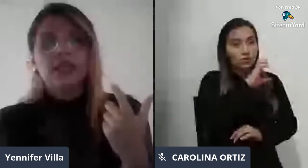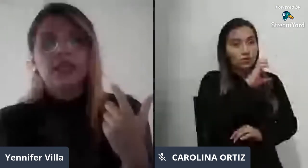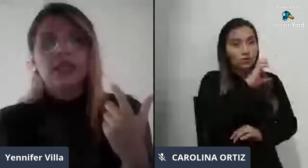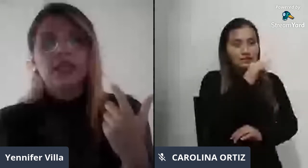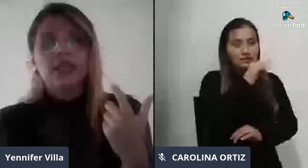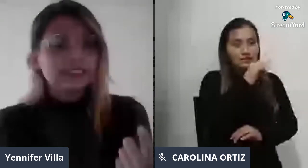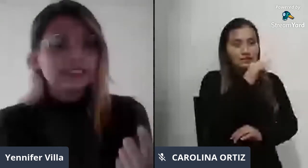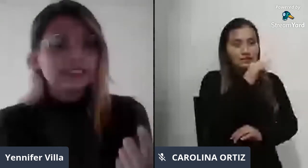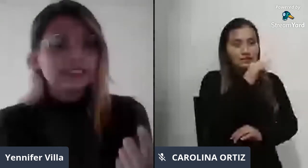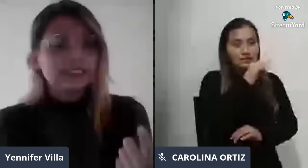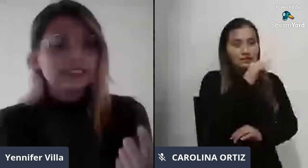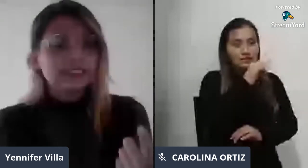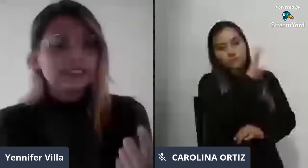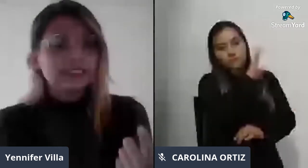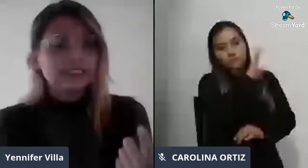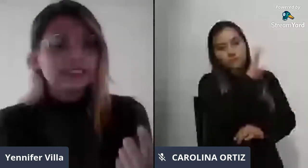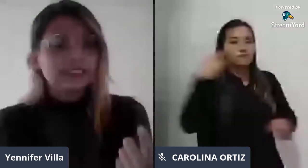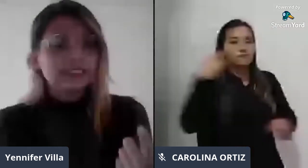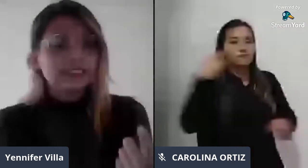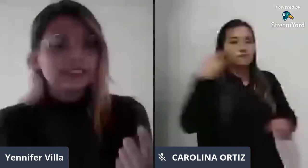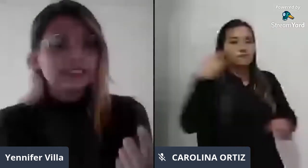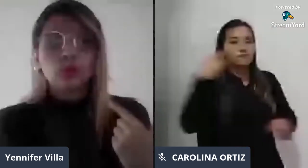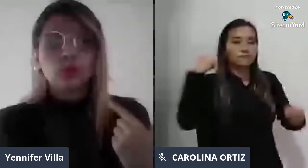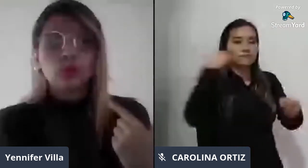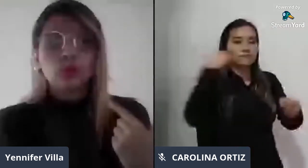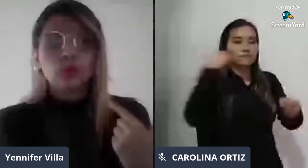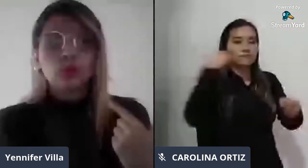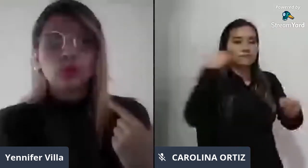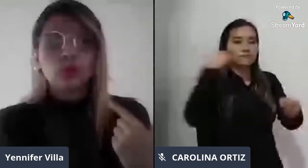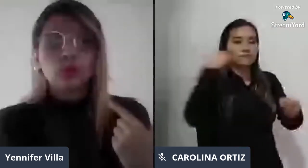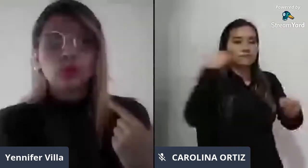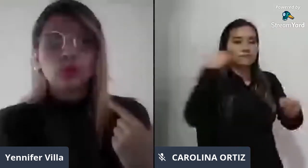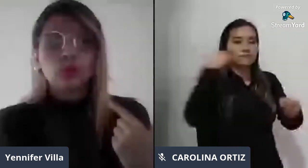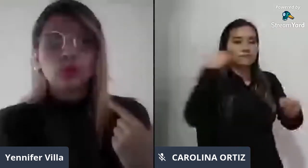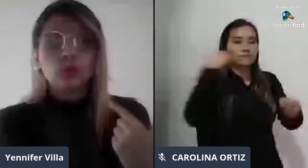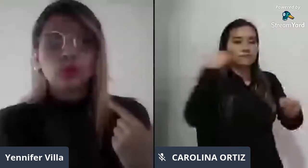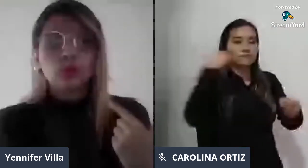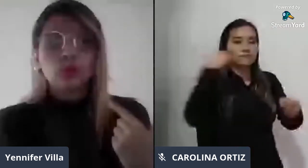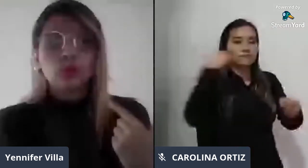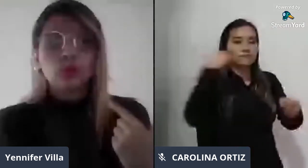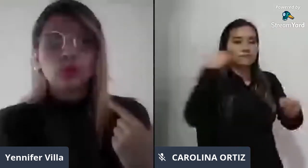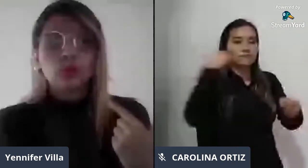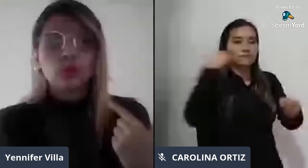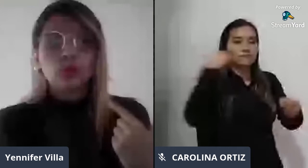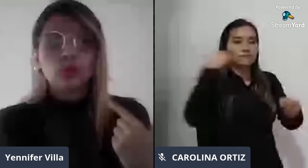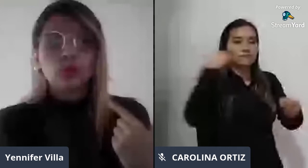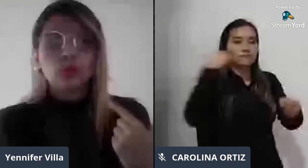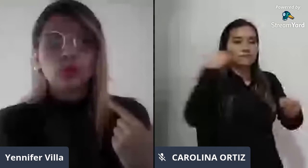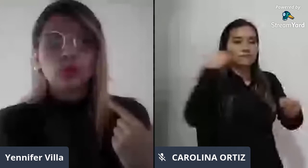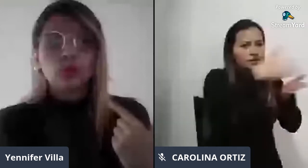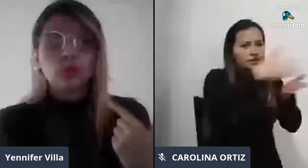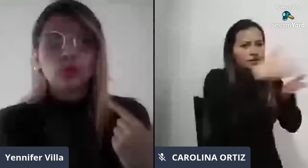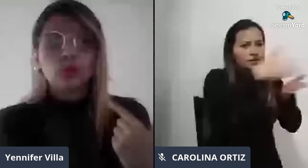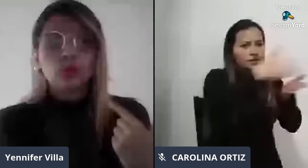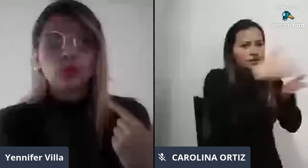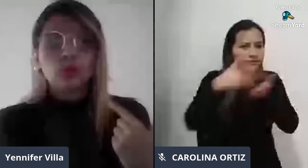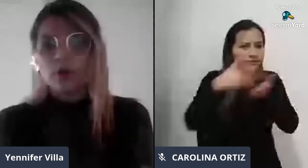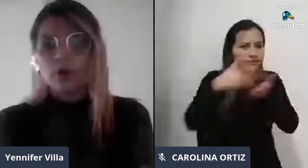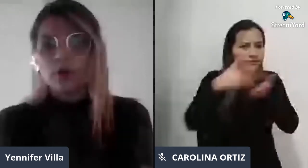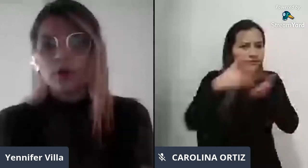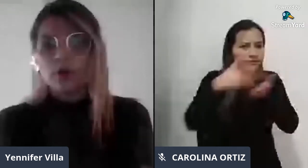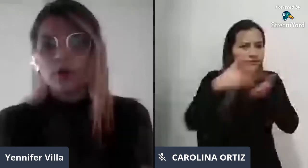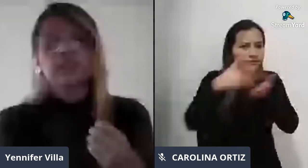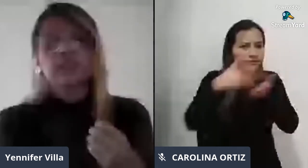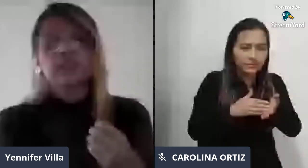violencia contra ellos y el escudo, también el despojo de cualquier humanidad. Yo quisiera traer a escena también el pico y género. O sea, el pico